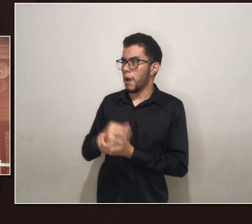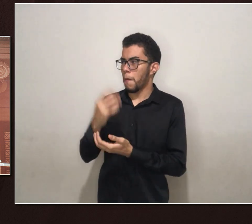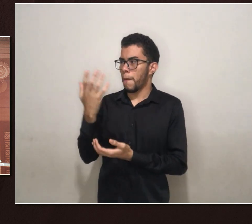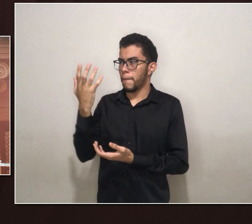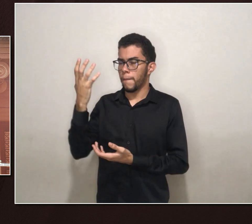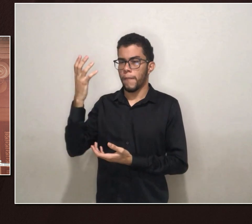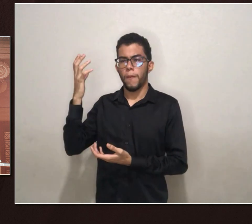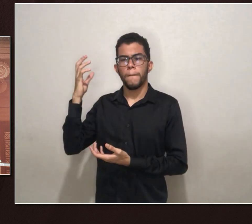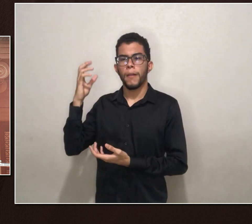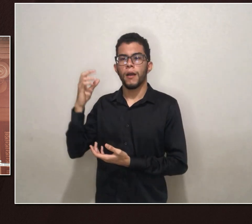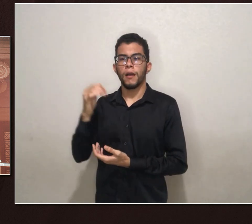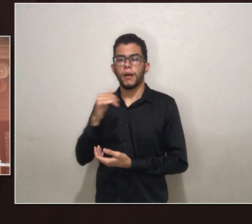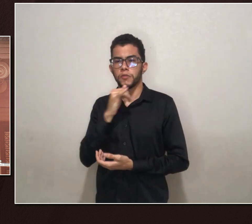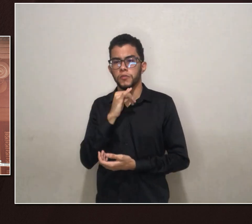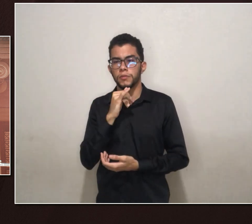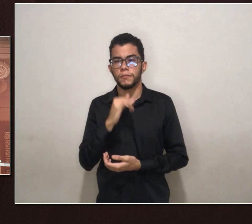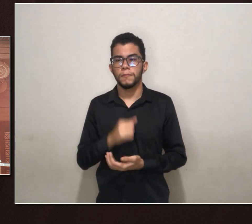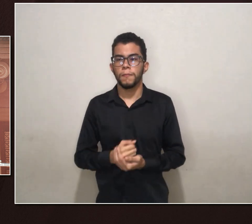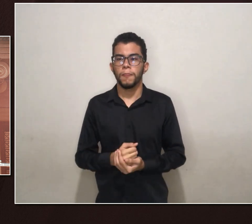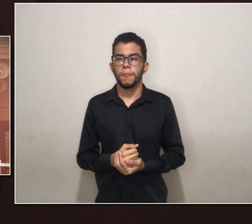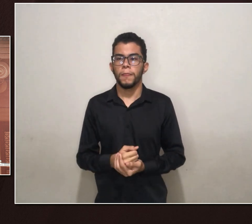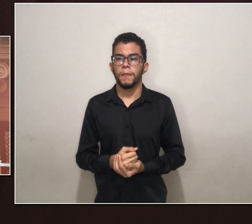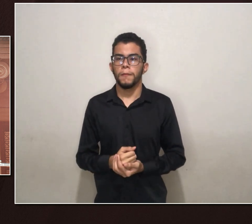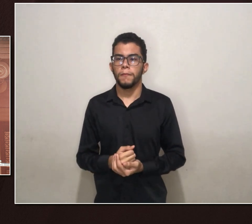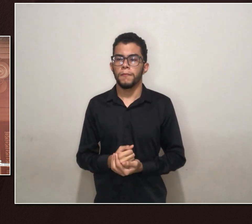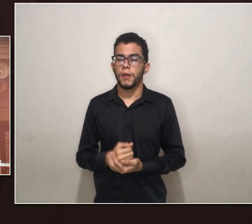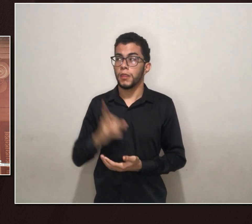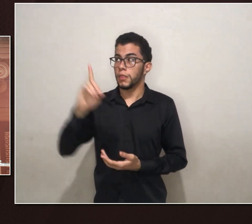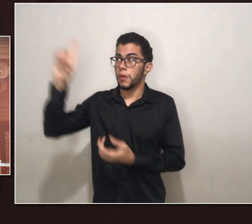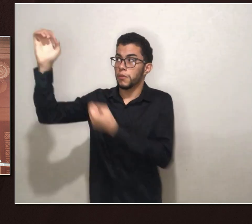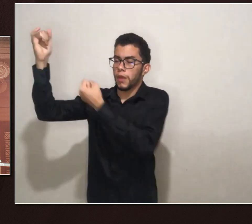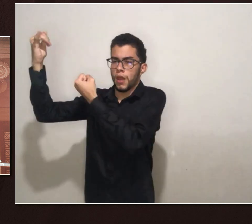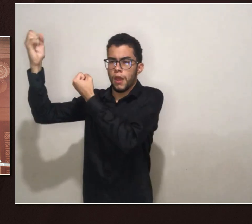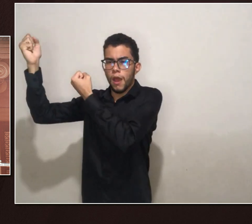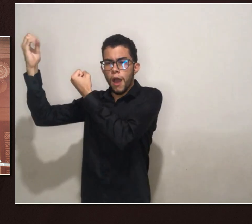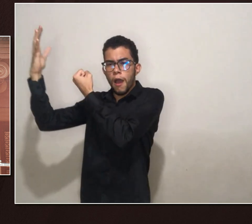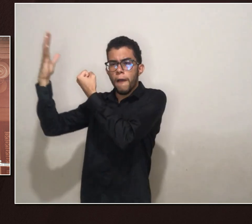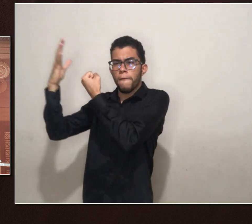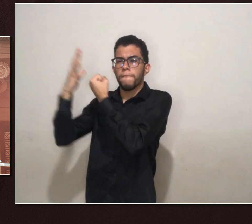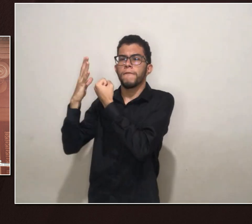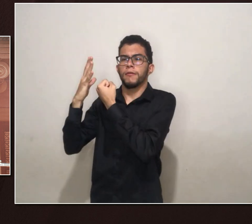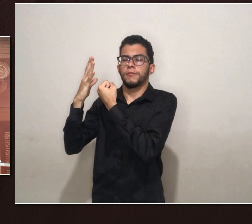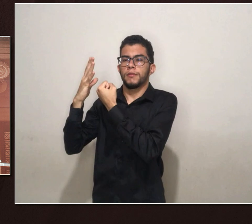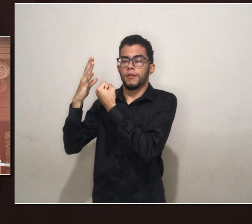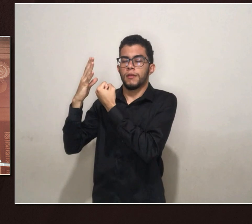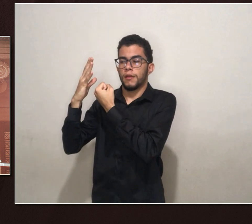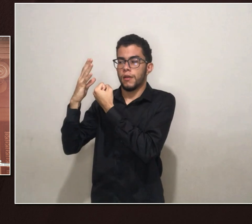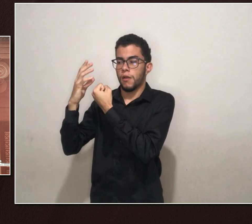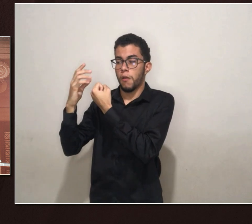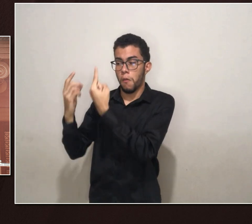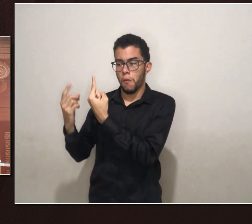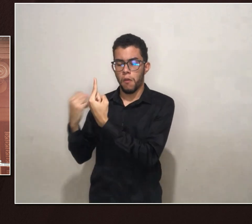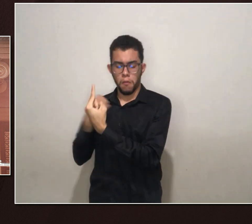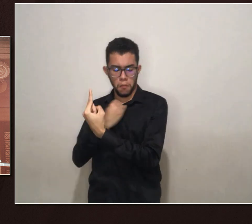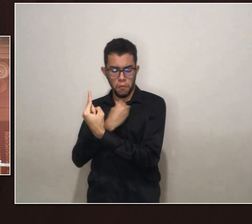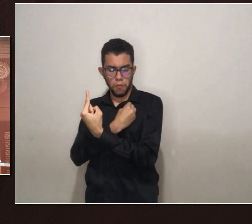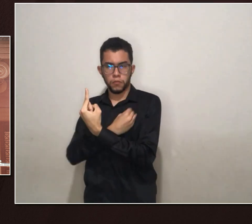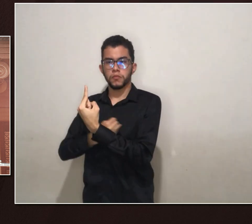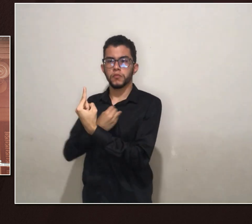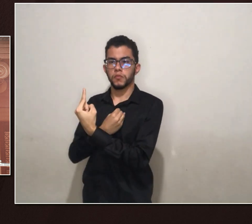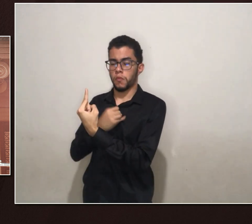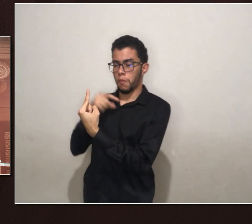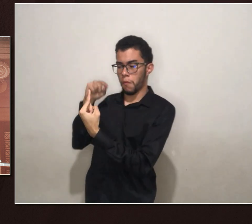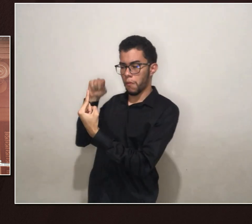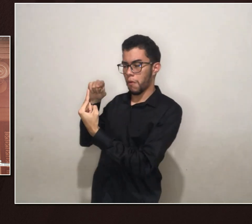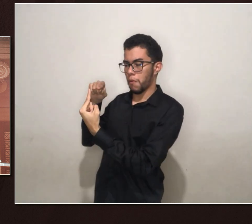vai alimentar a igreja. Mas Deus usa João, e João está funcionando como esses dois bicos de